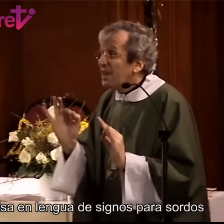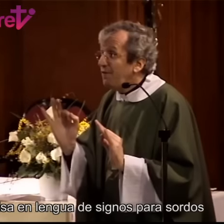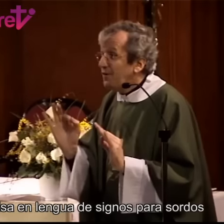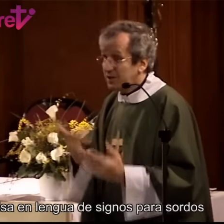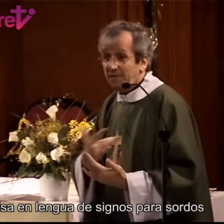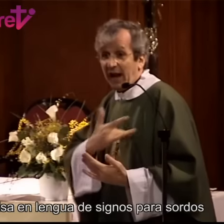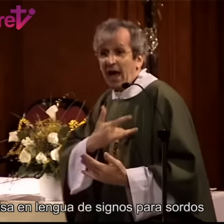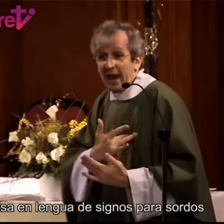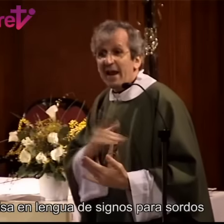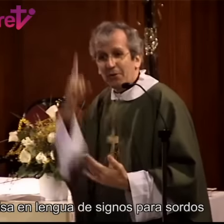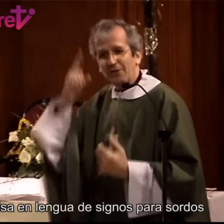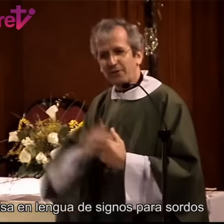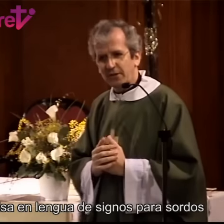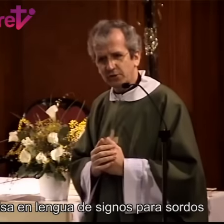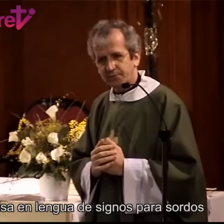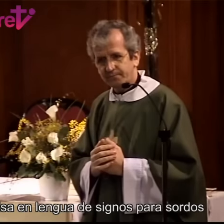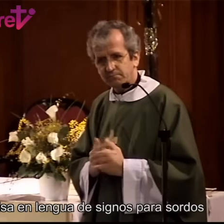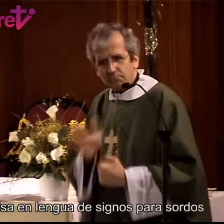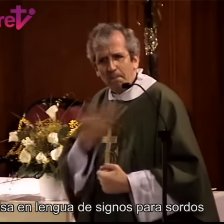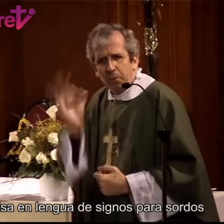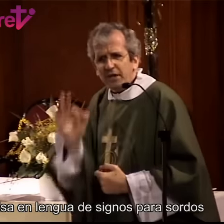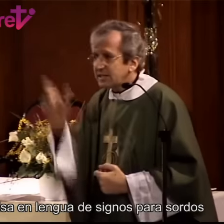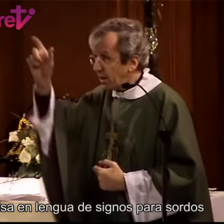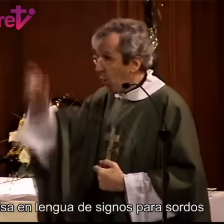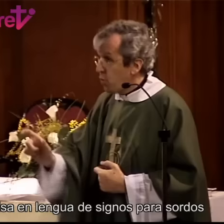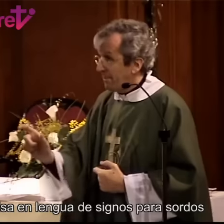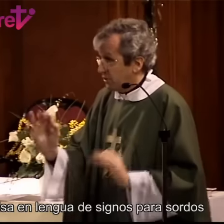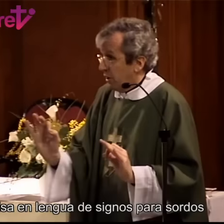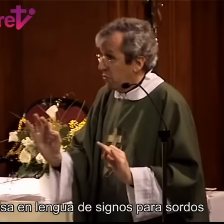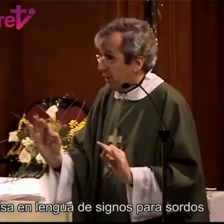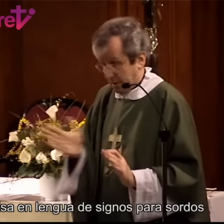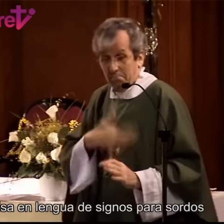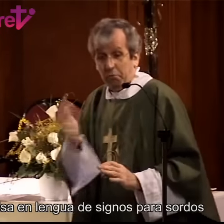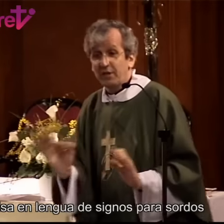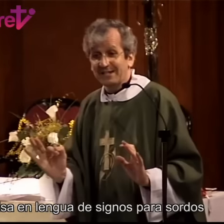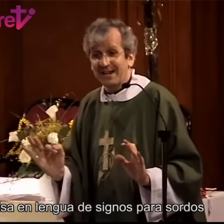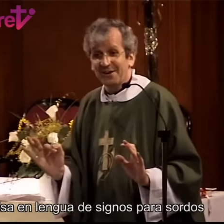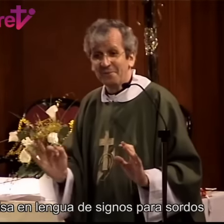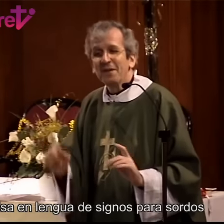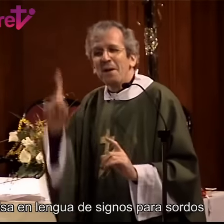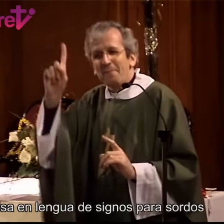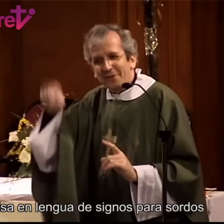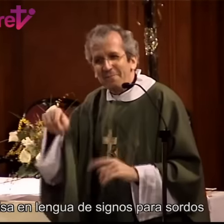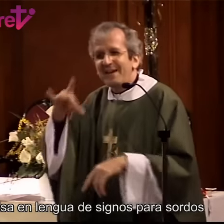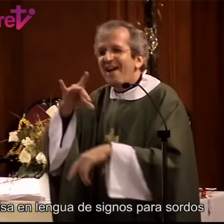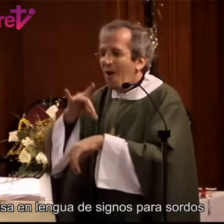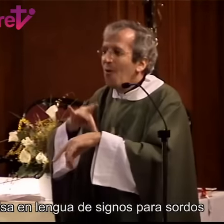Teófilo significa enamorado de Dios. ¿Podía ser una persona concreta? Podía serlo. Pero también